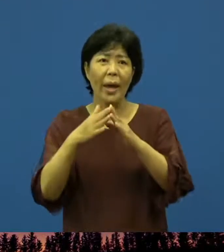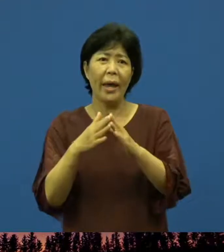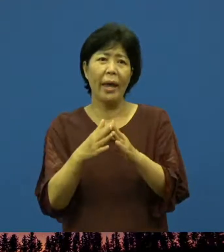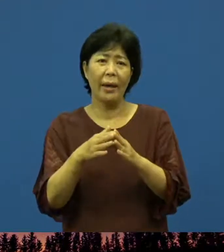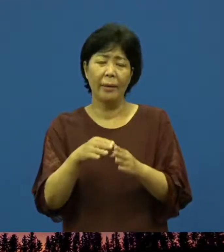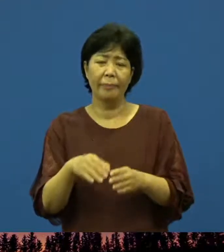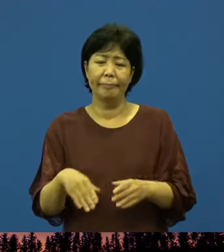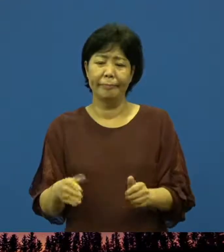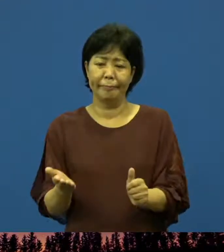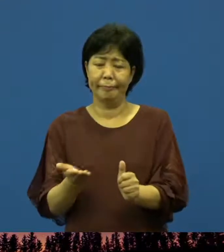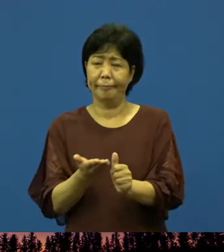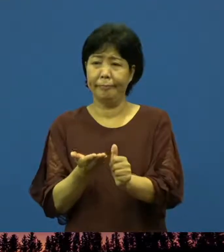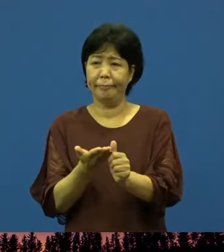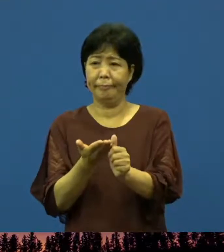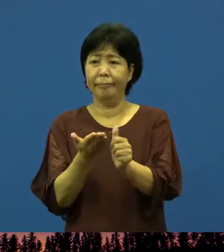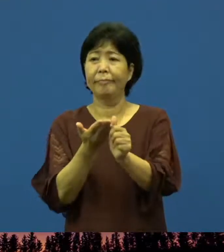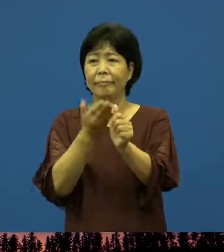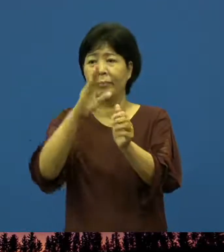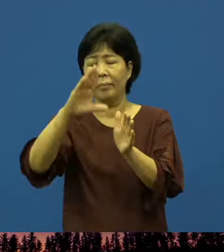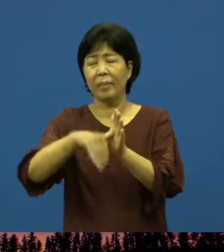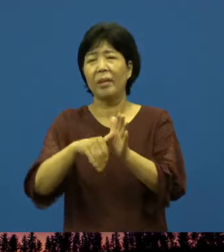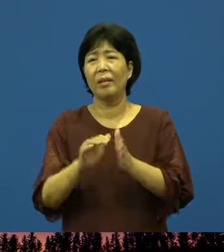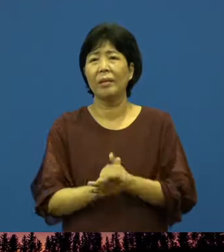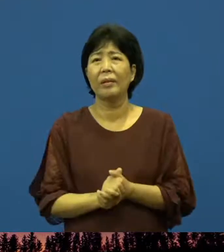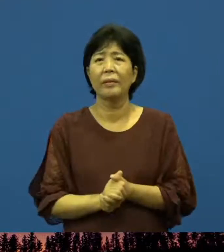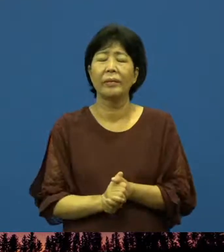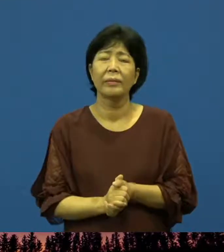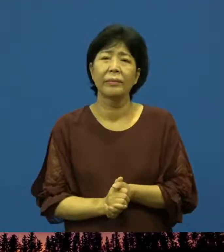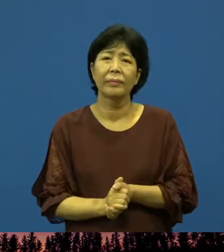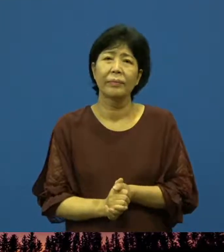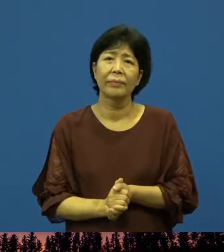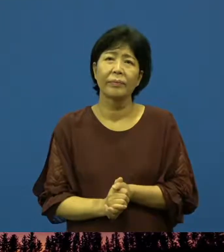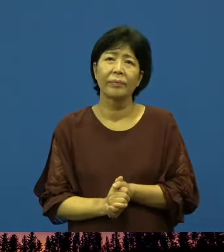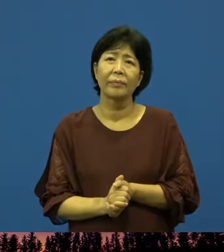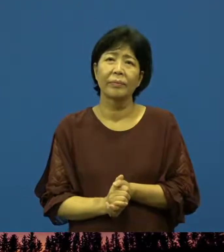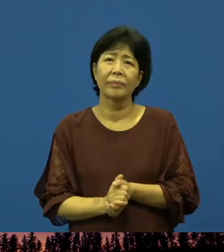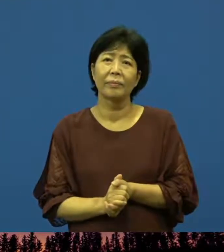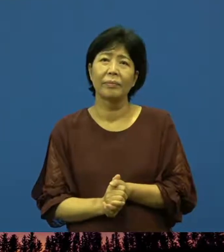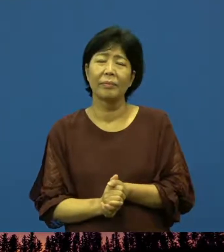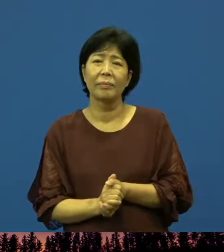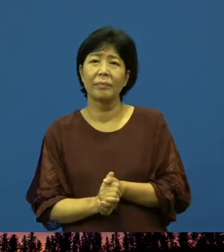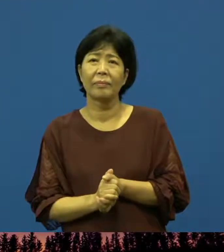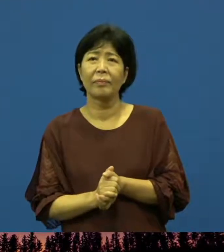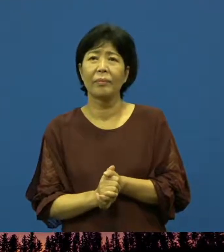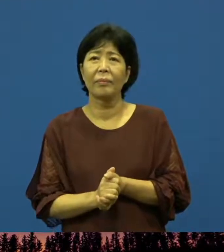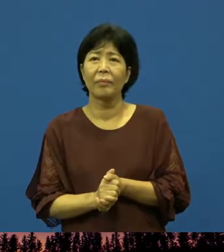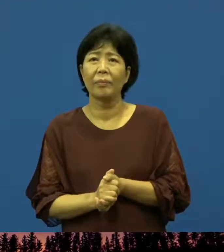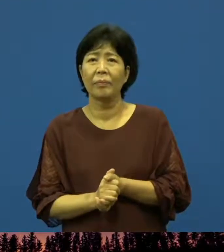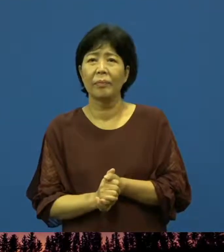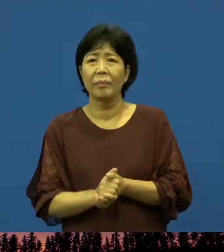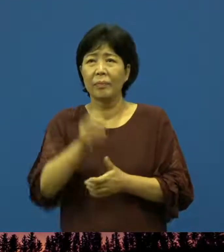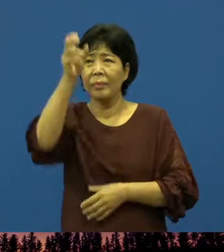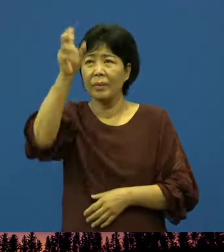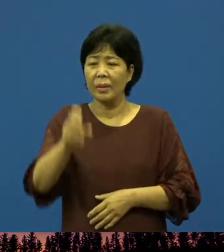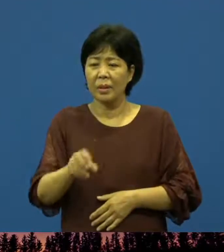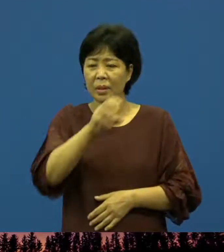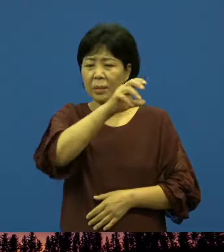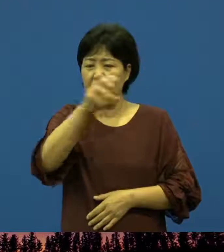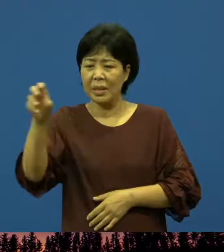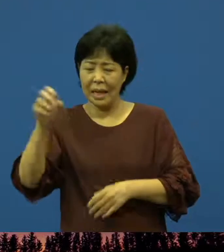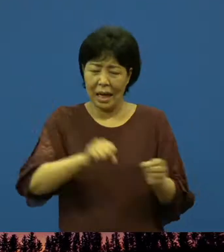죽으신 이후에 한 60년이라는 건 세월이 지나는 가운데 1세대 십자가 부활의 경험을